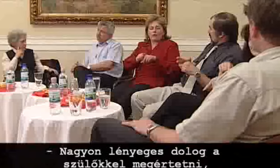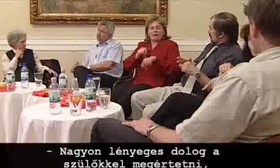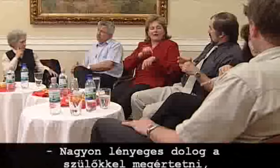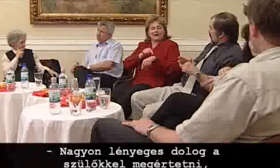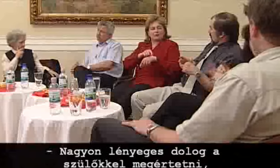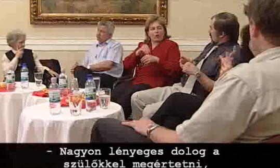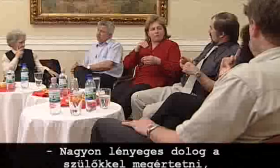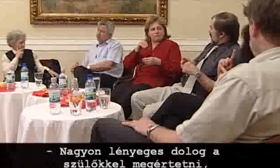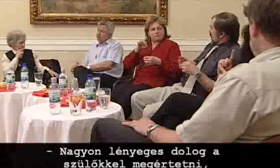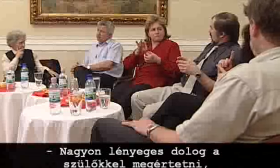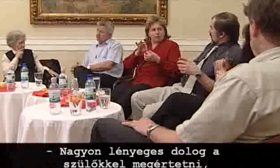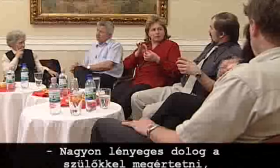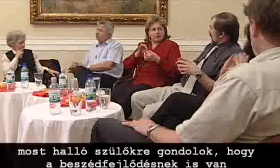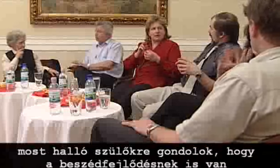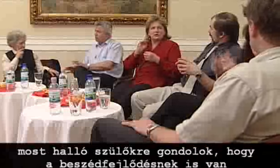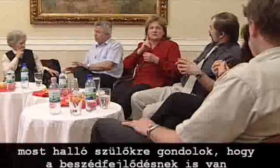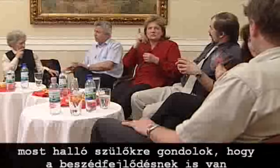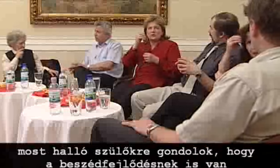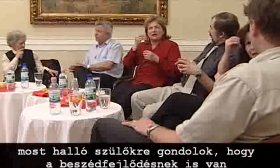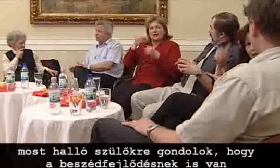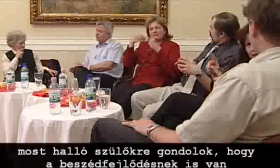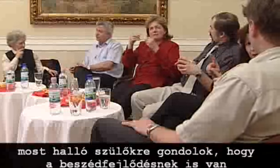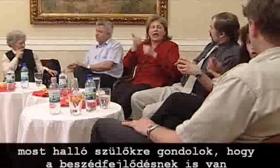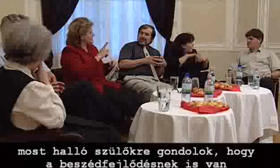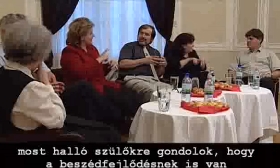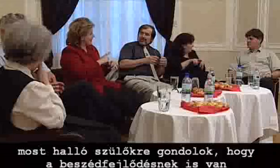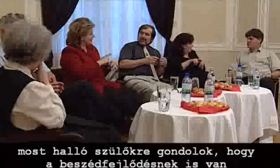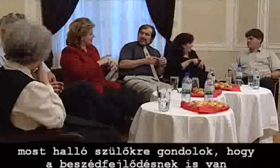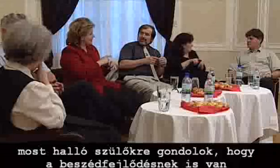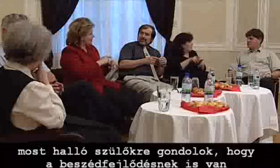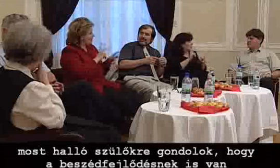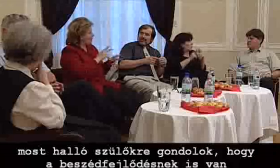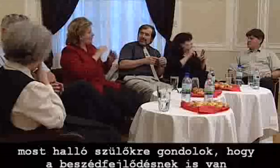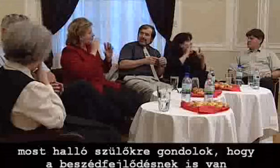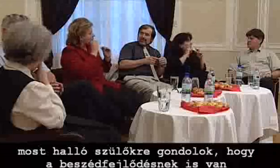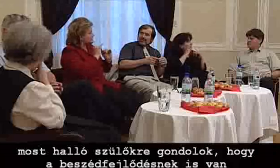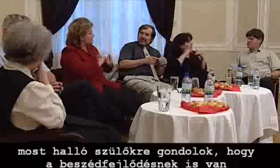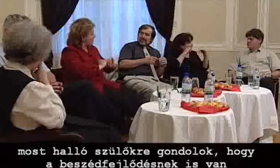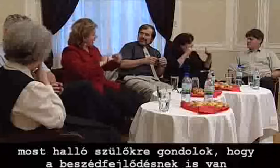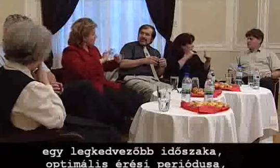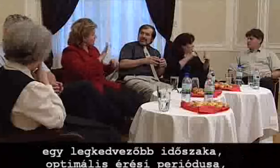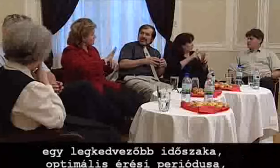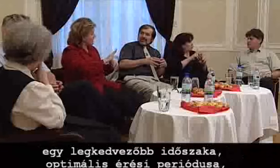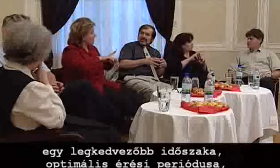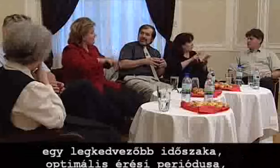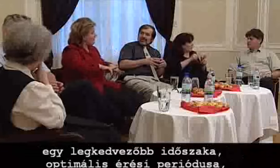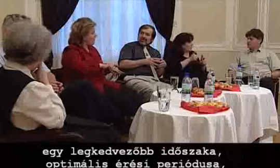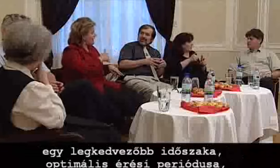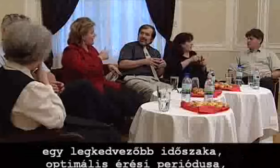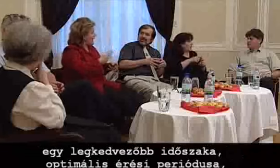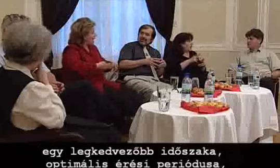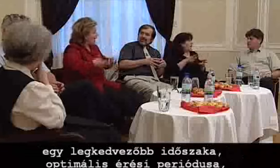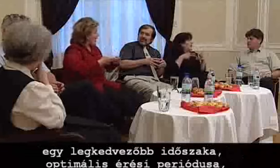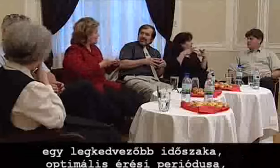Nagyon lényeges a szülőkkel megértetni, most halló szülőkre gondolok, hogy a beszédfejlődésnek is van egy